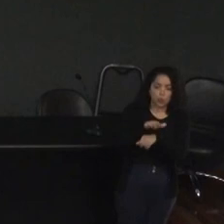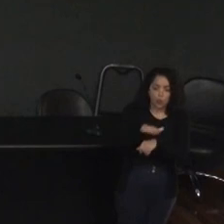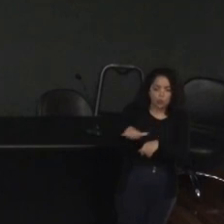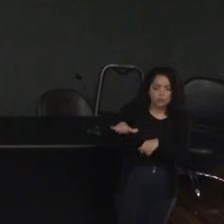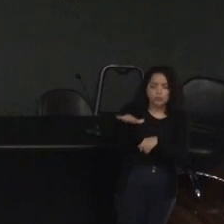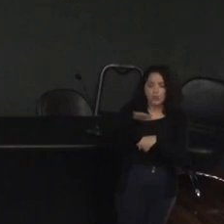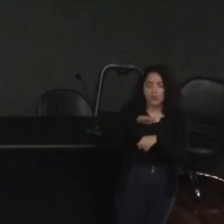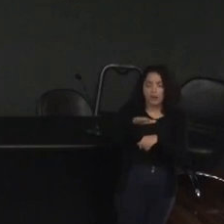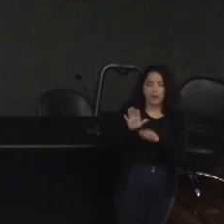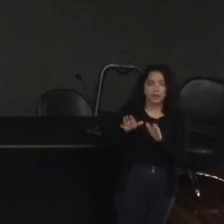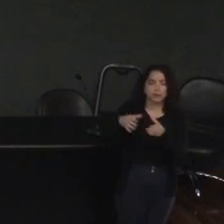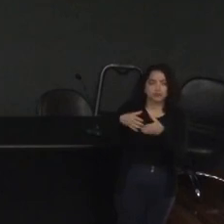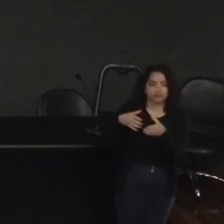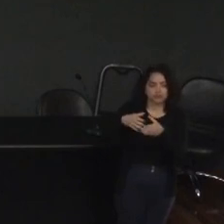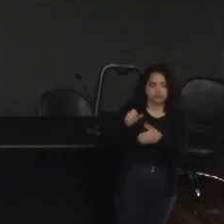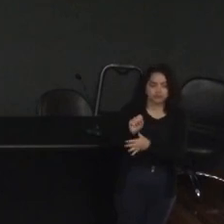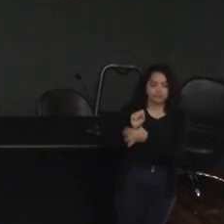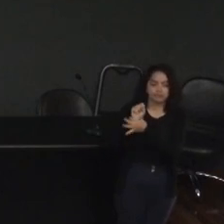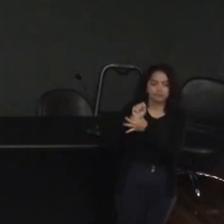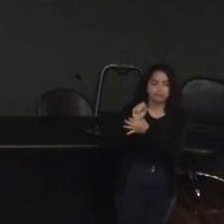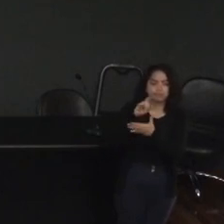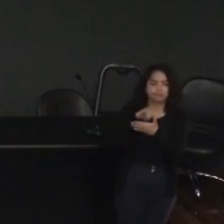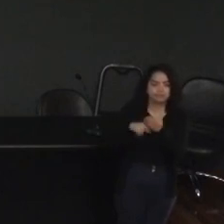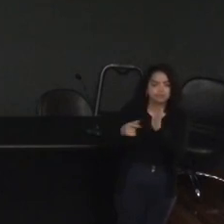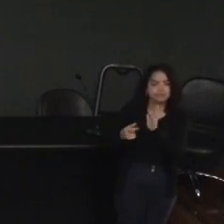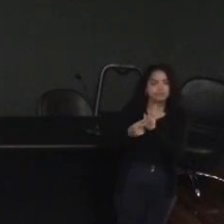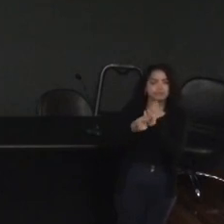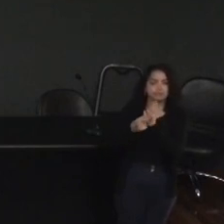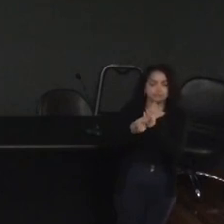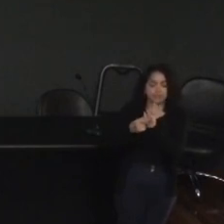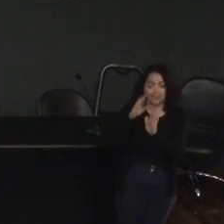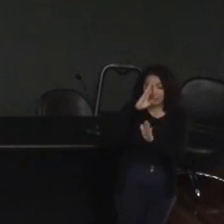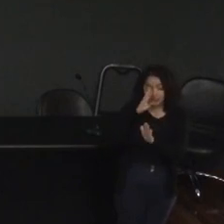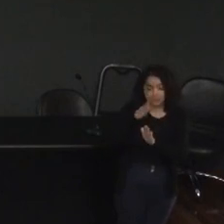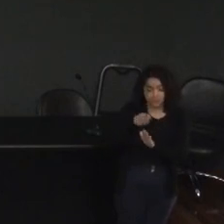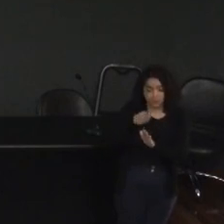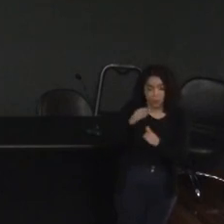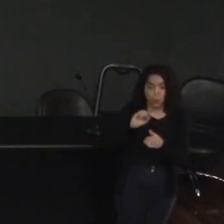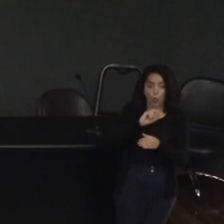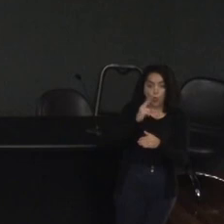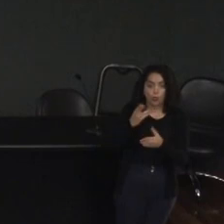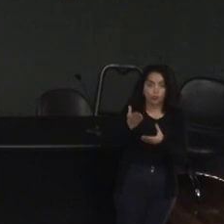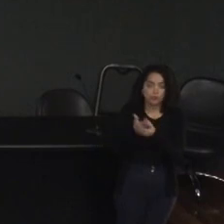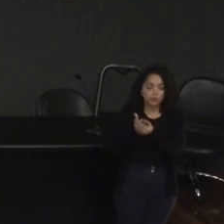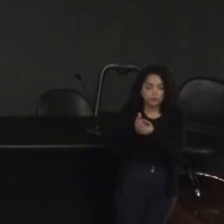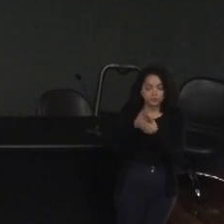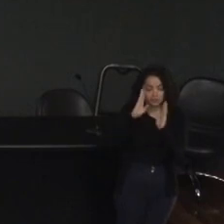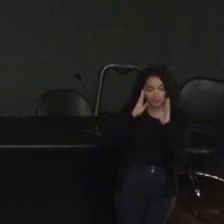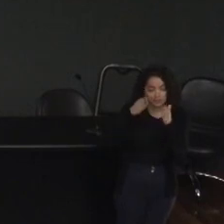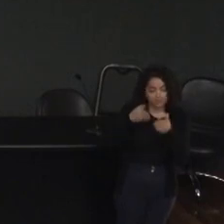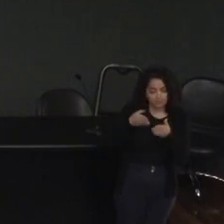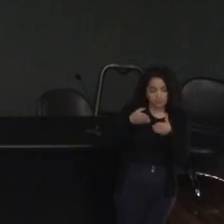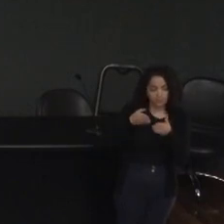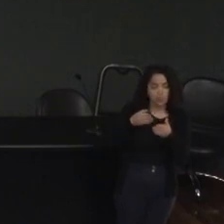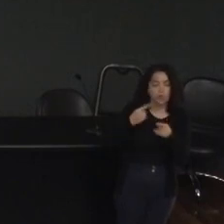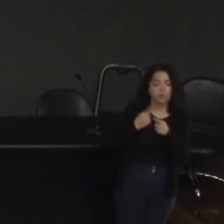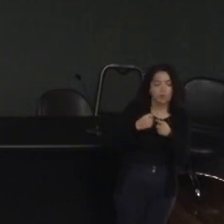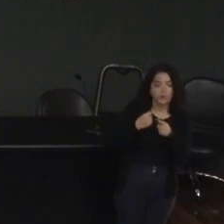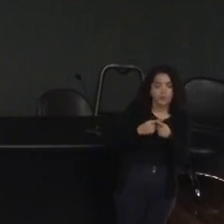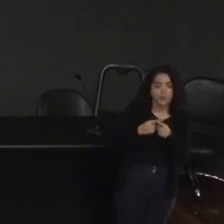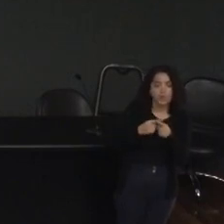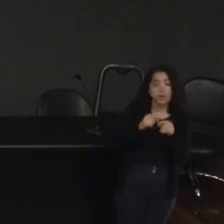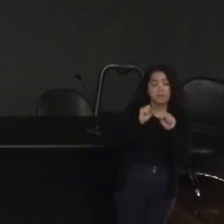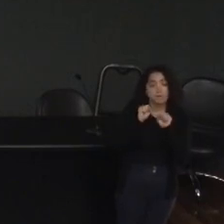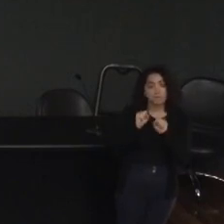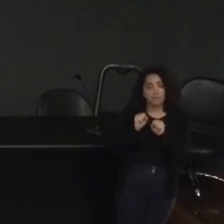no comitê né de segurança de informação esse dado específico esse processo específico porque porque pode ser